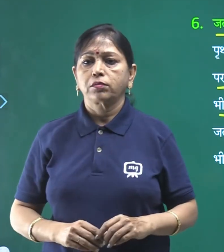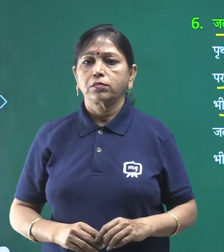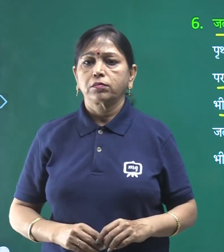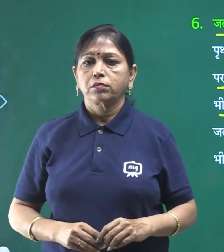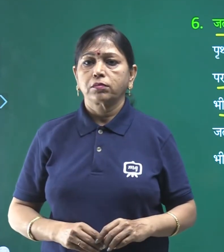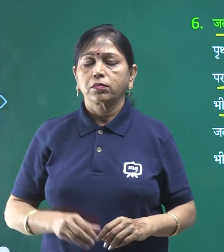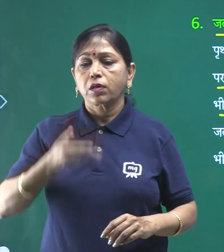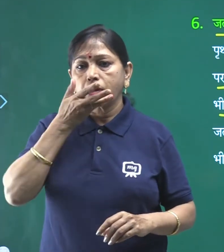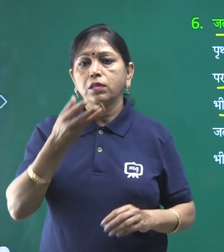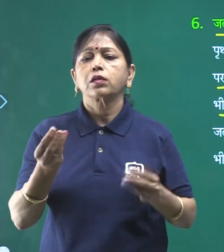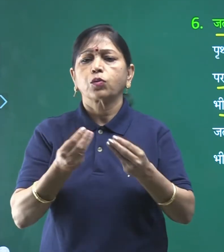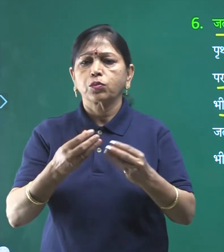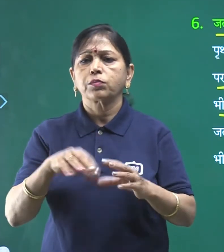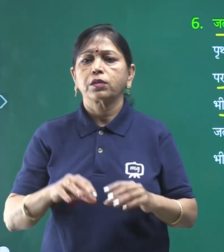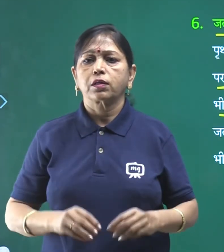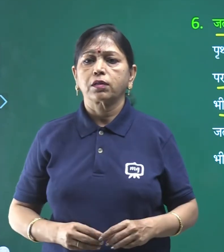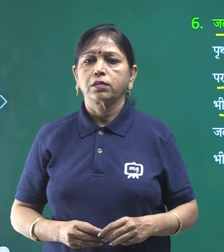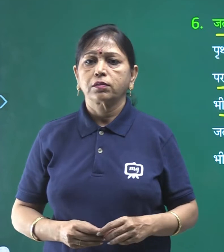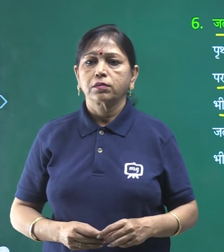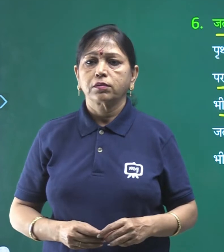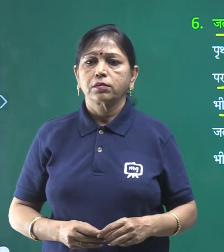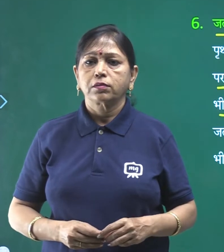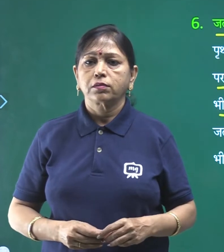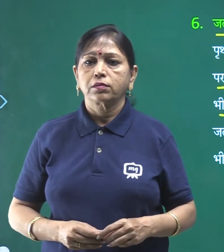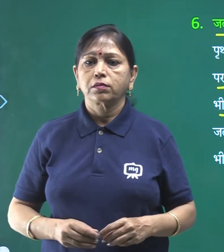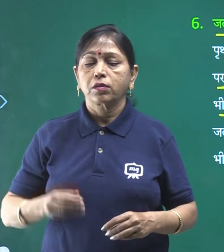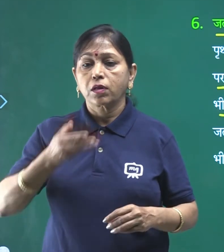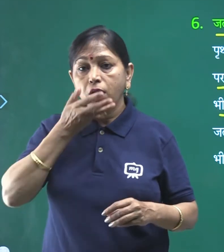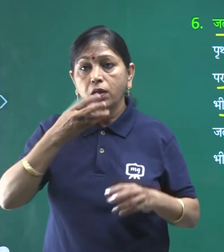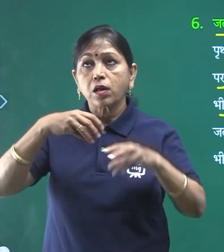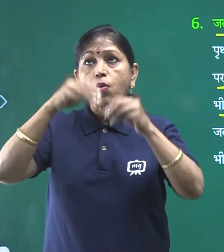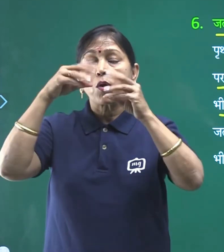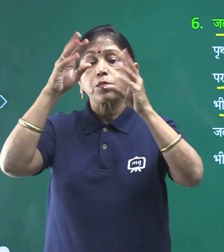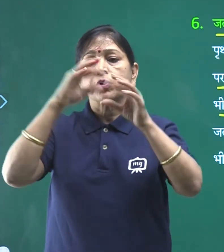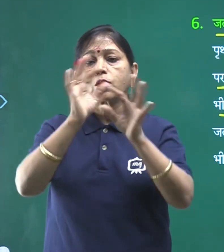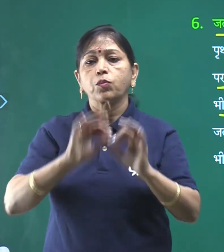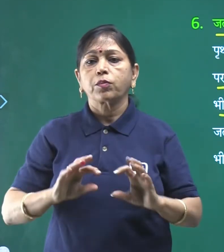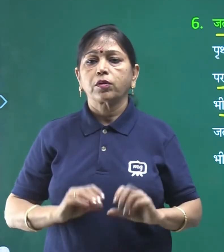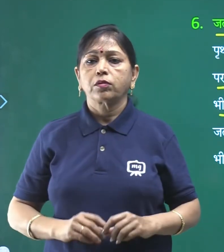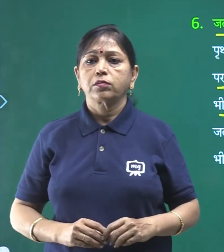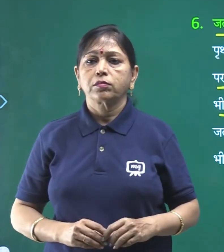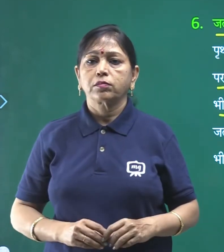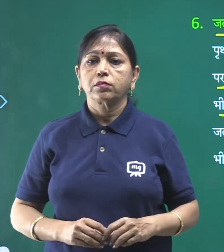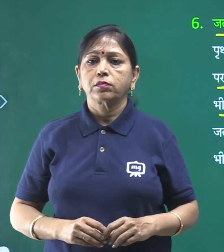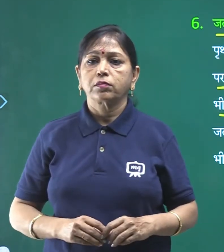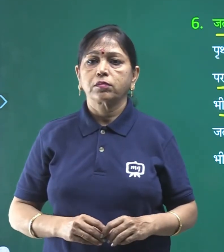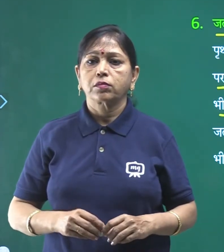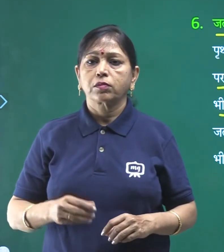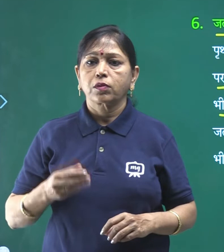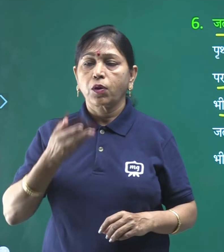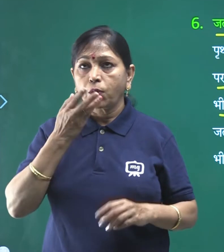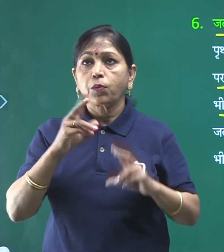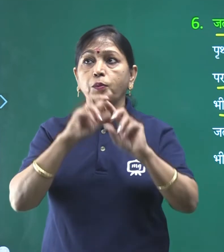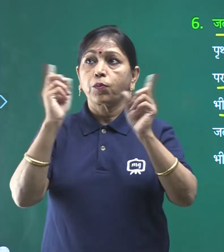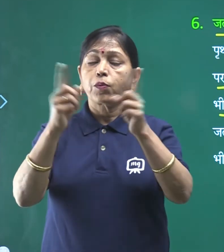को जल के कुछ मात्रा जल वाष्प के रूप में में कि वायुमंडल में